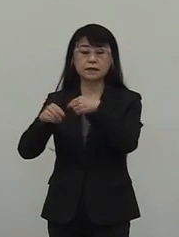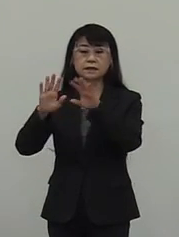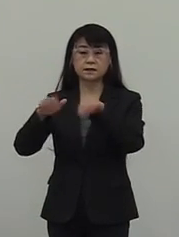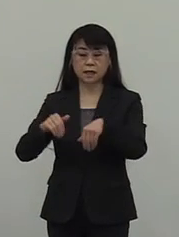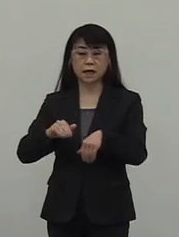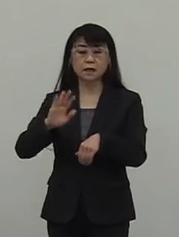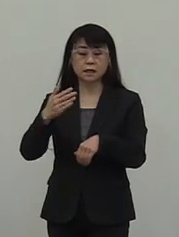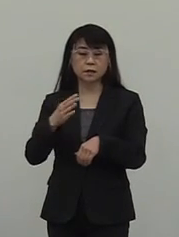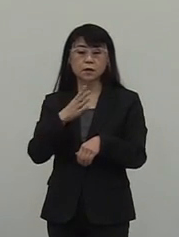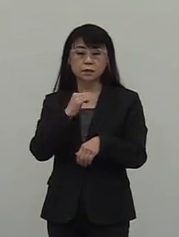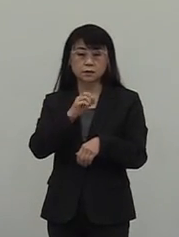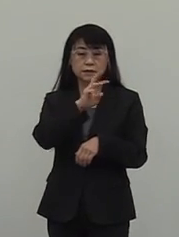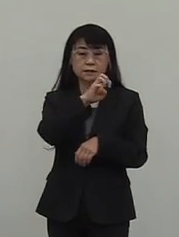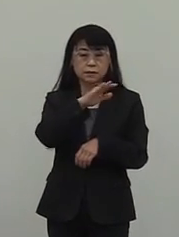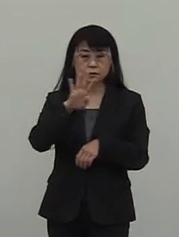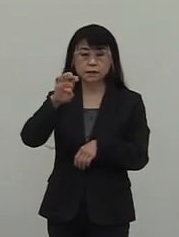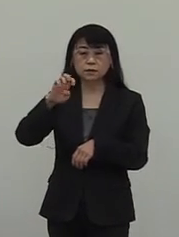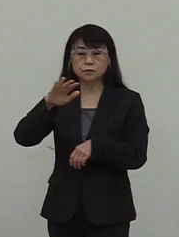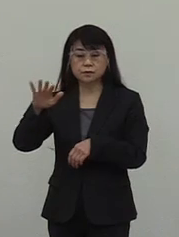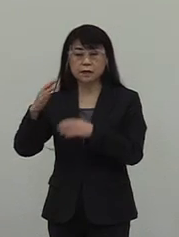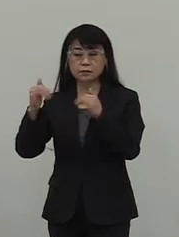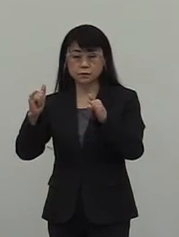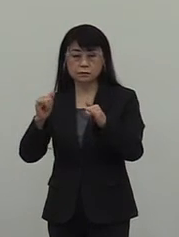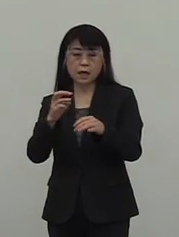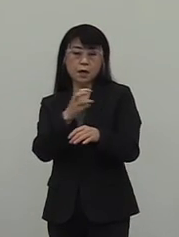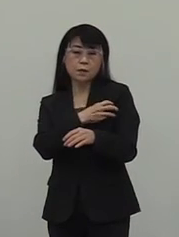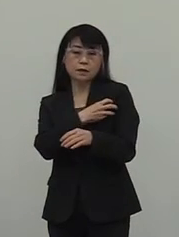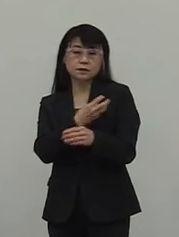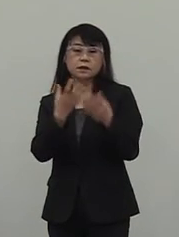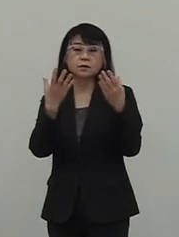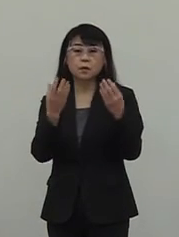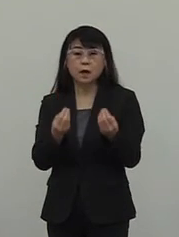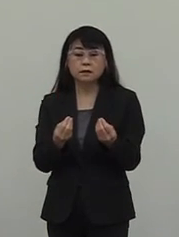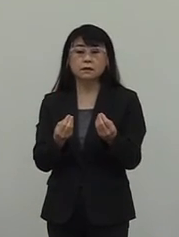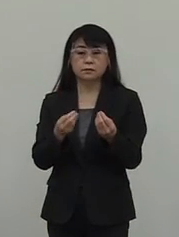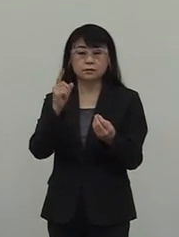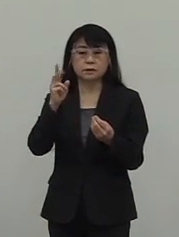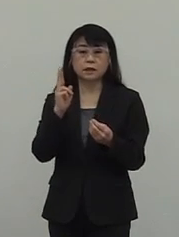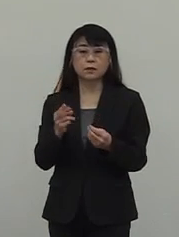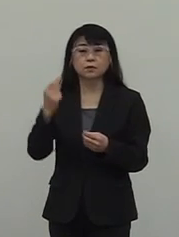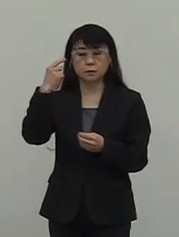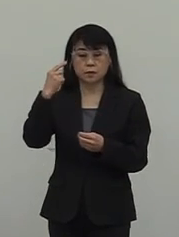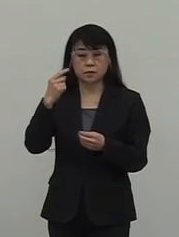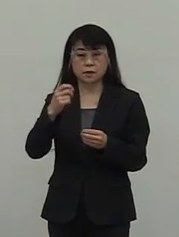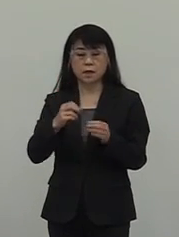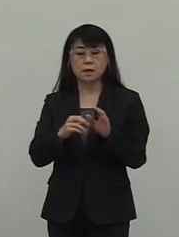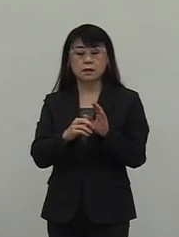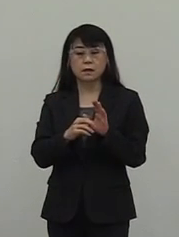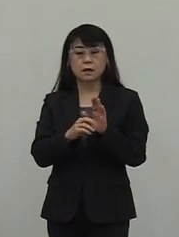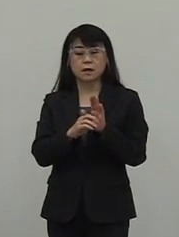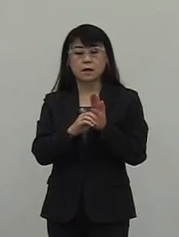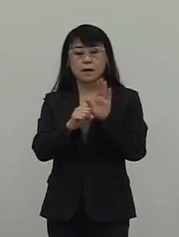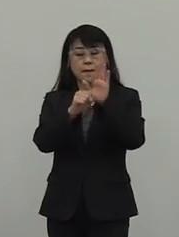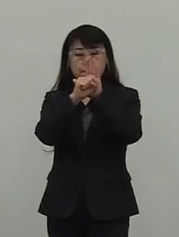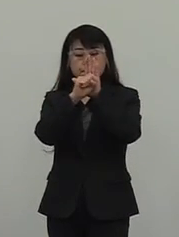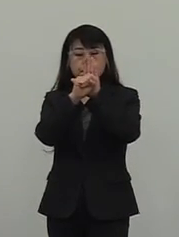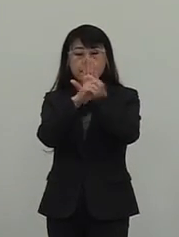種も終えているんじゃないかと思うんですが、やはりワクチンの効果、免疫の効果がなくなっているということの表れなんで